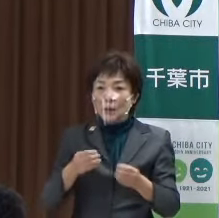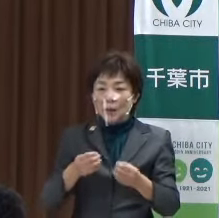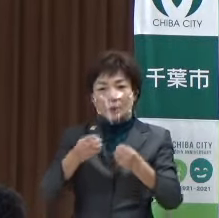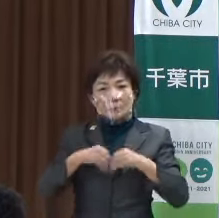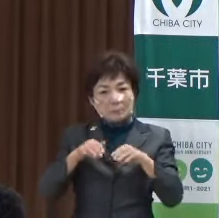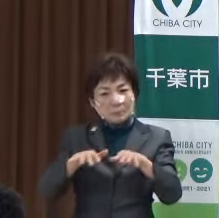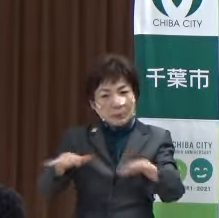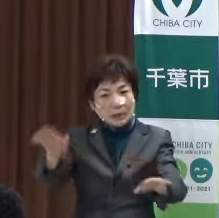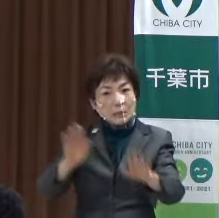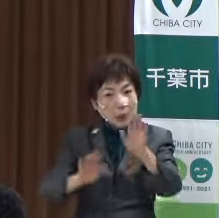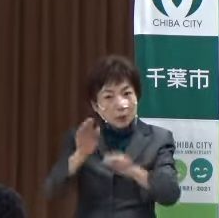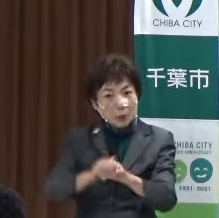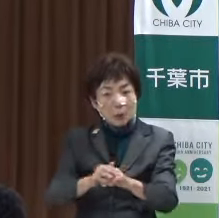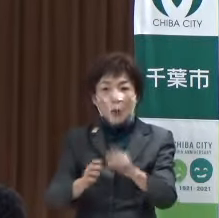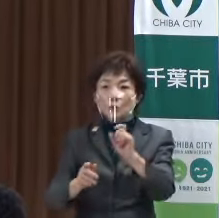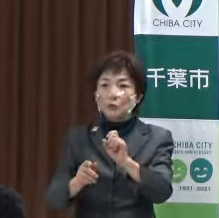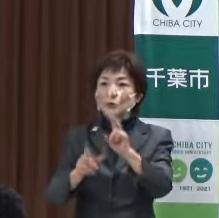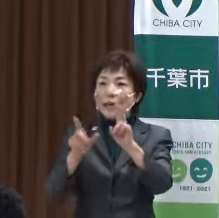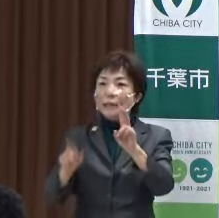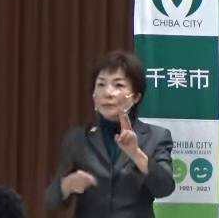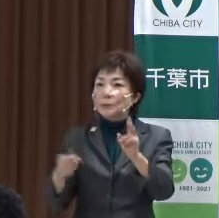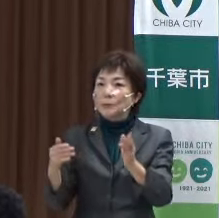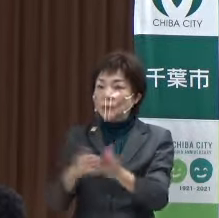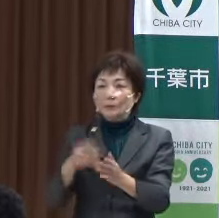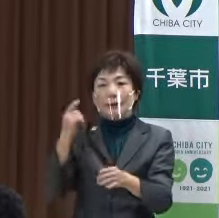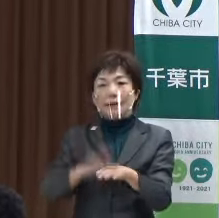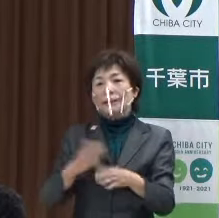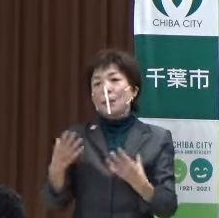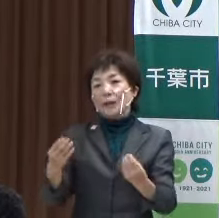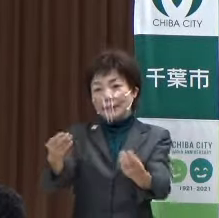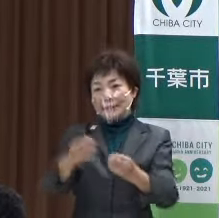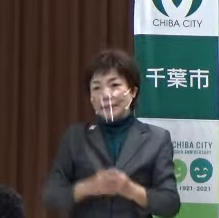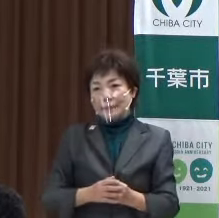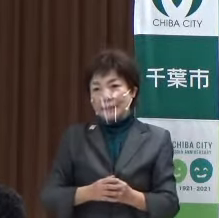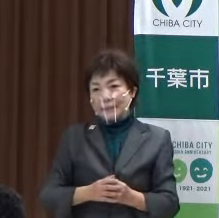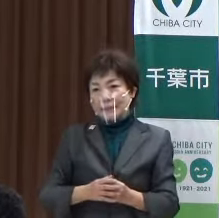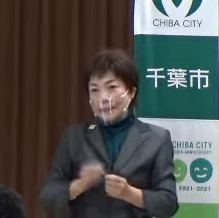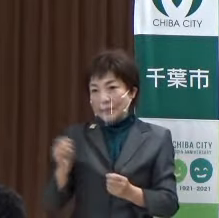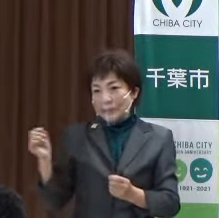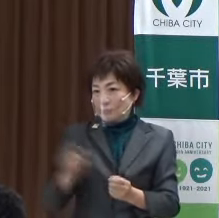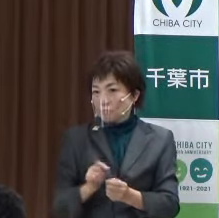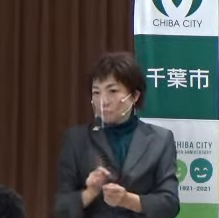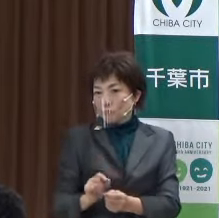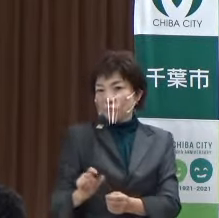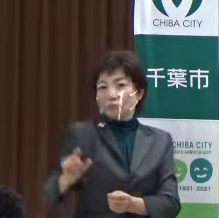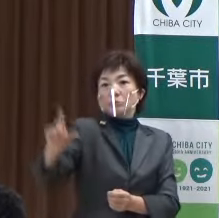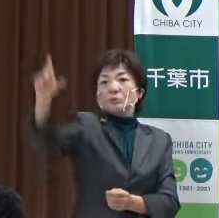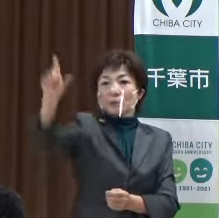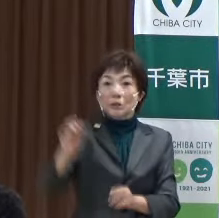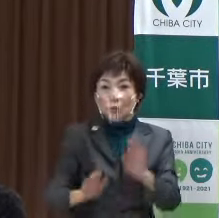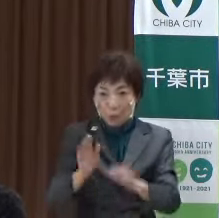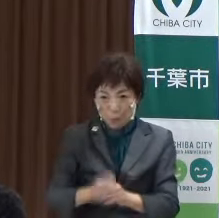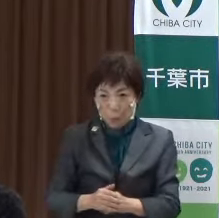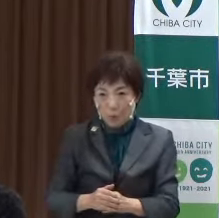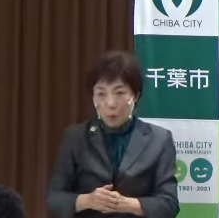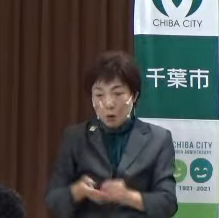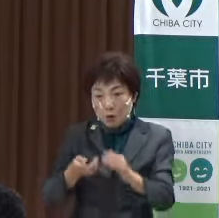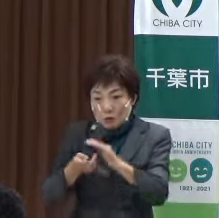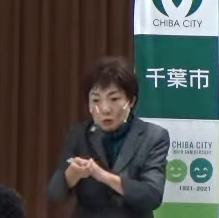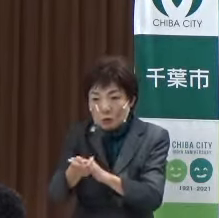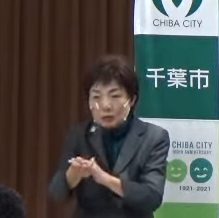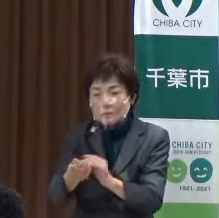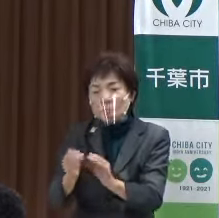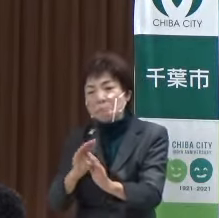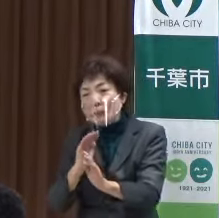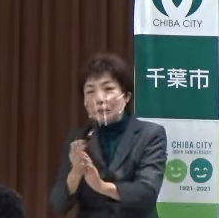状況については、12月末の見解は同じでありまして、非常に急増をしておりますし、入院待機者